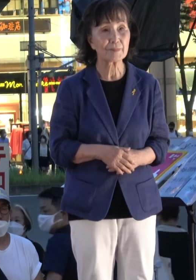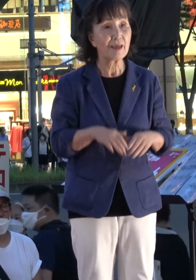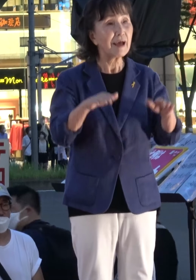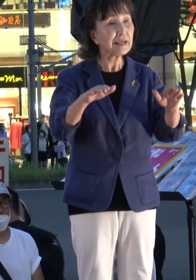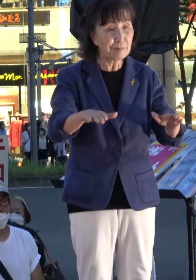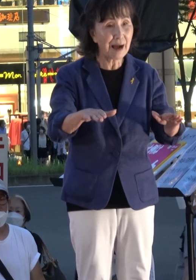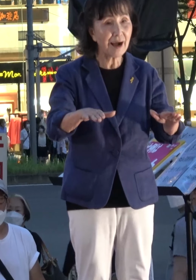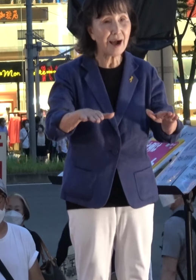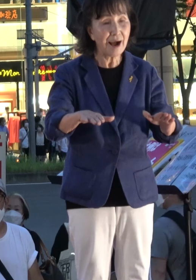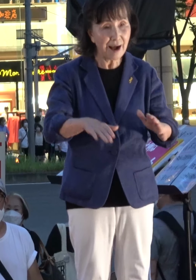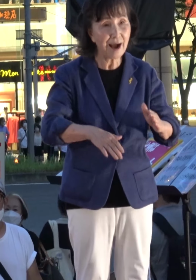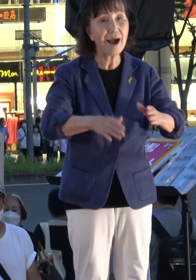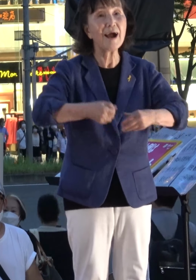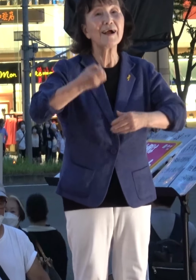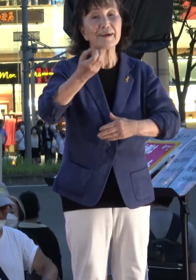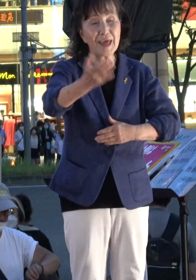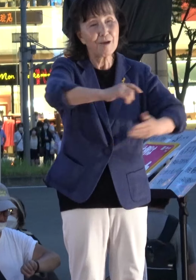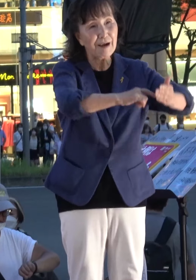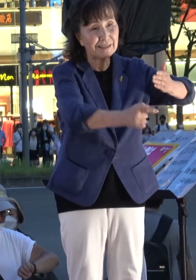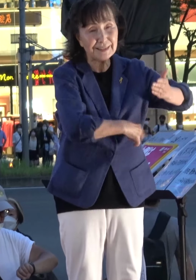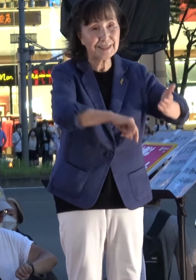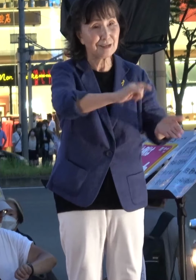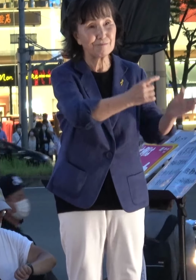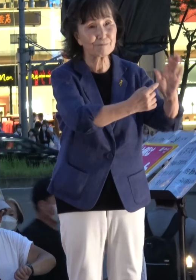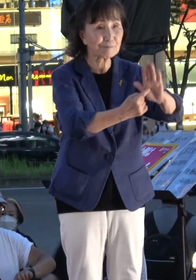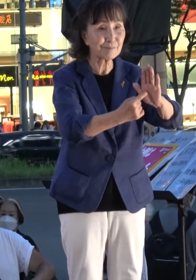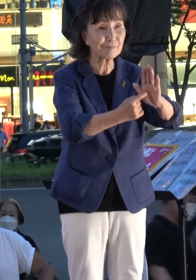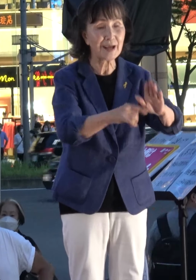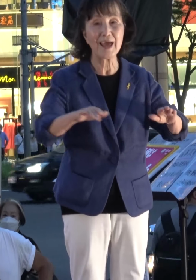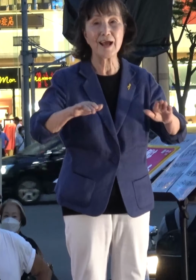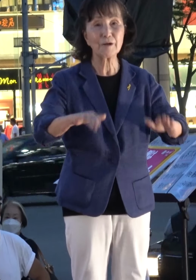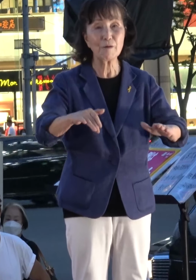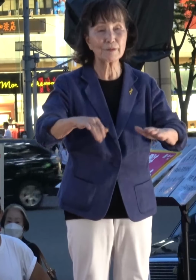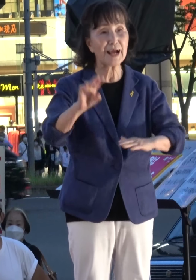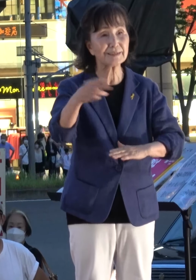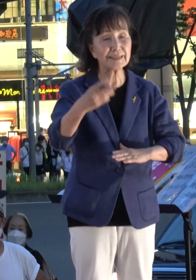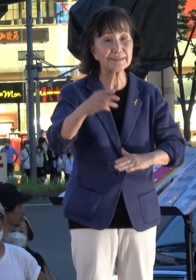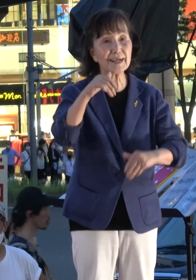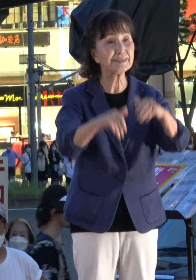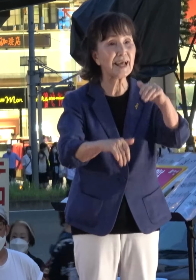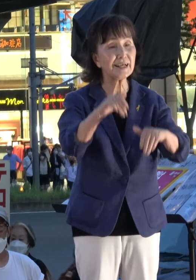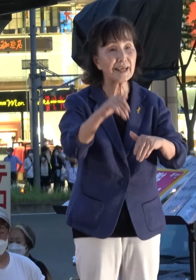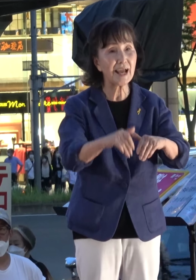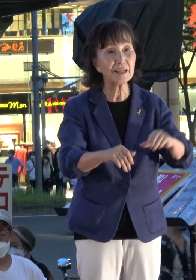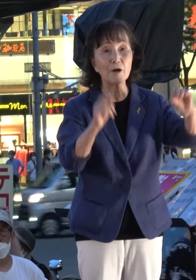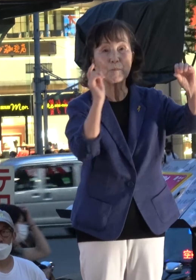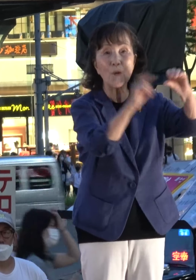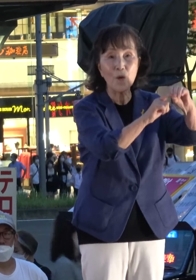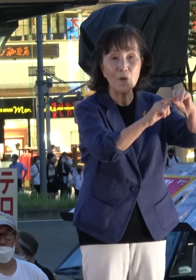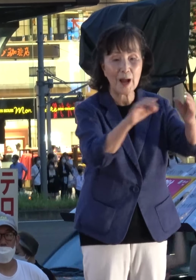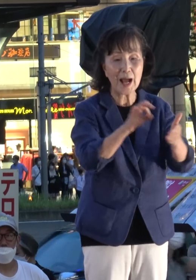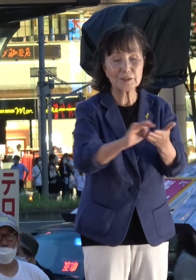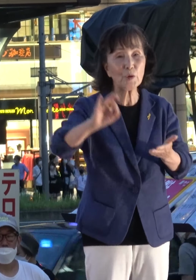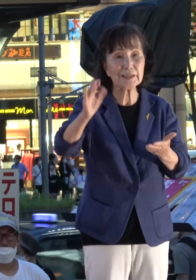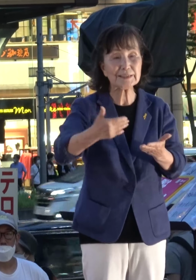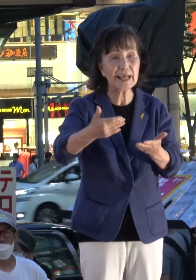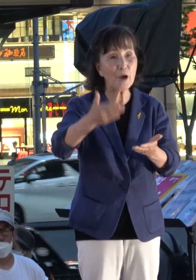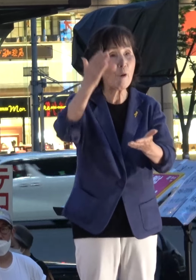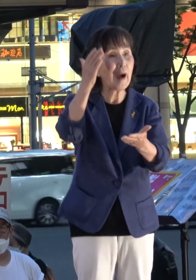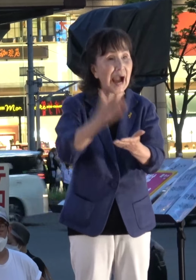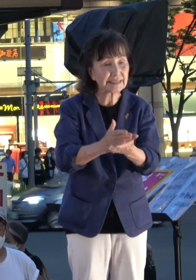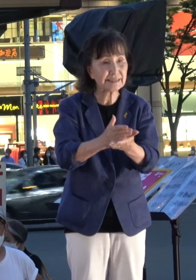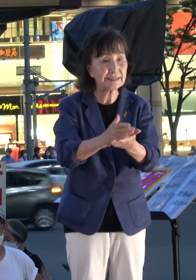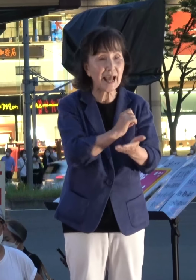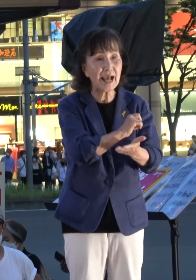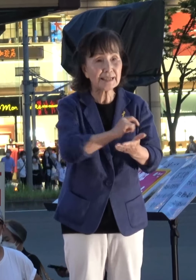今こそ令和新選組の出番です。今回の参議院選挙の争点は消費税の廃止、そして積